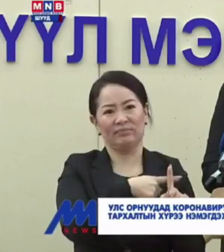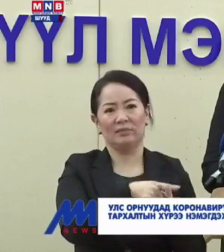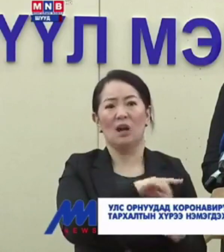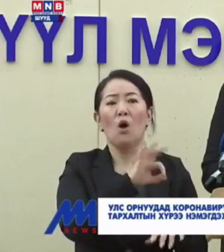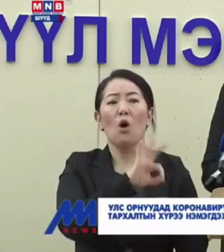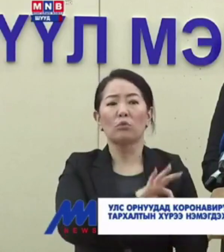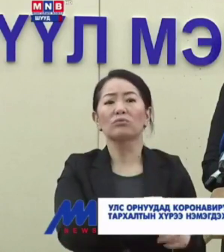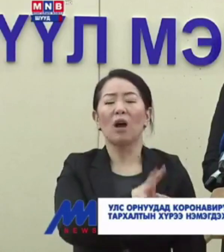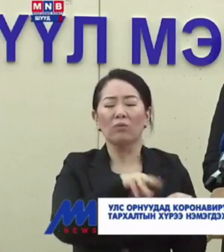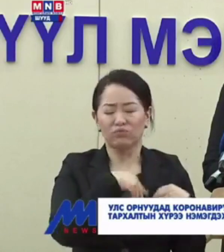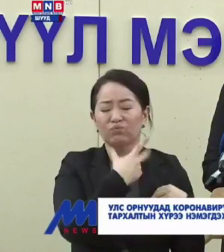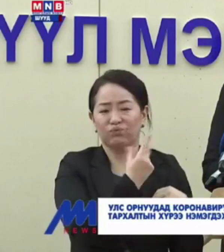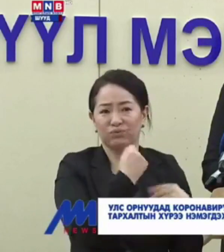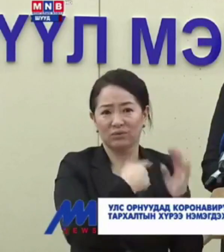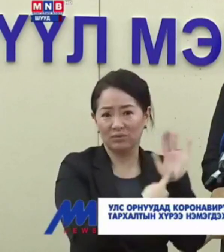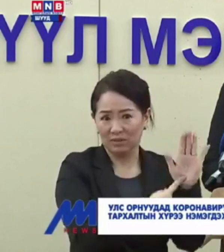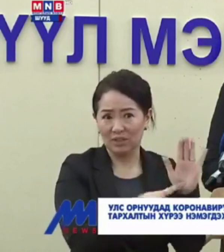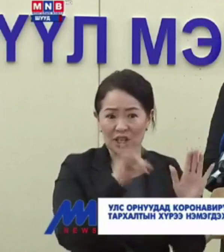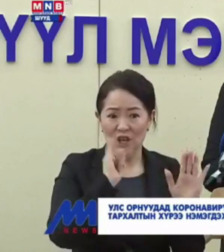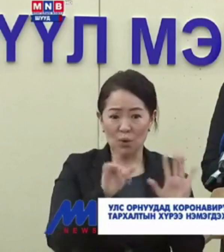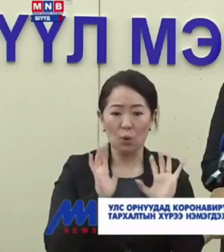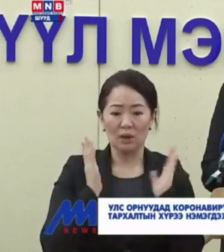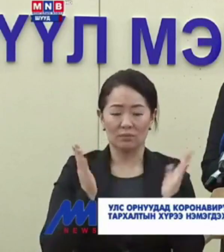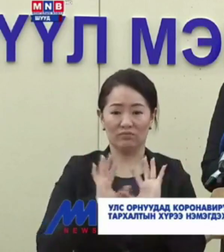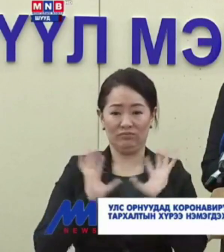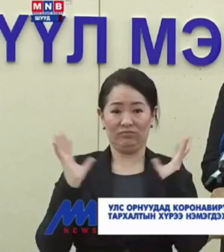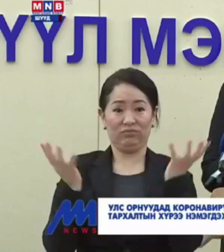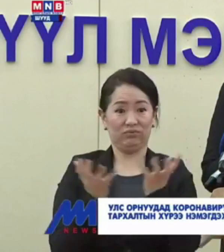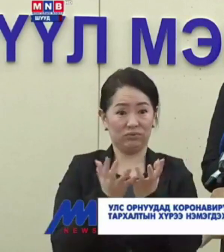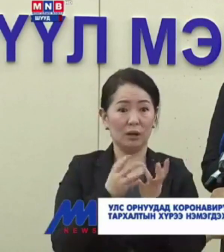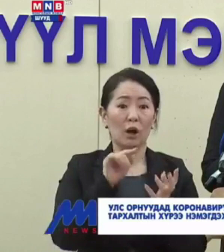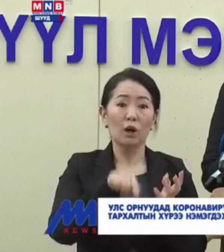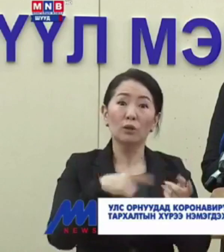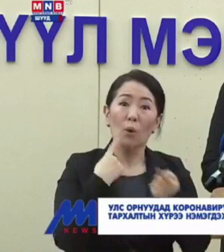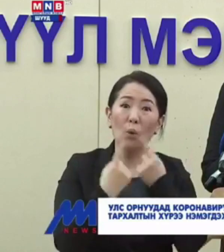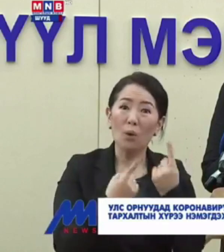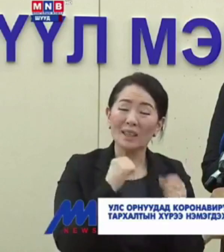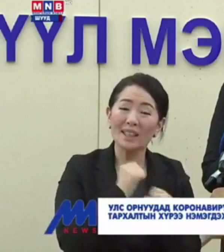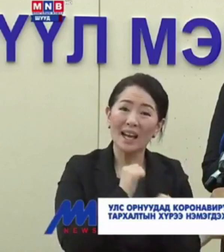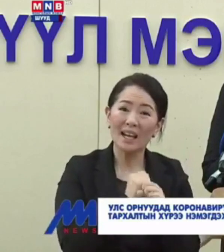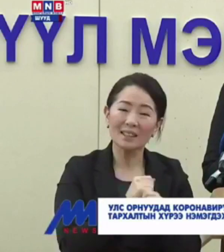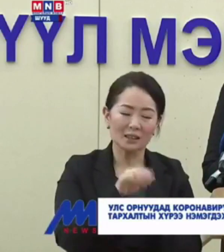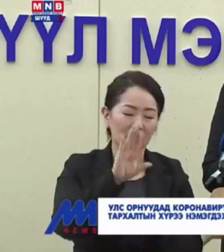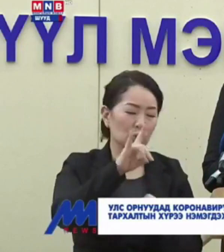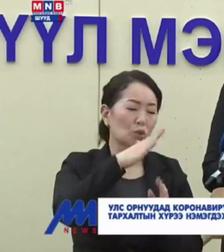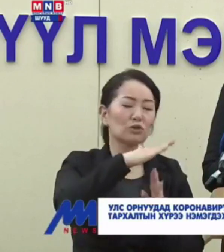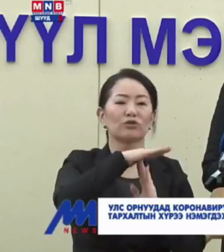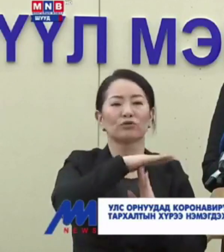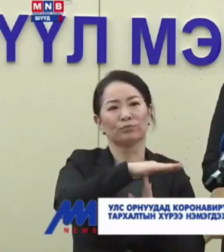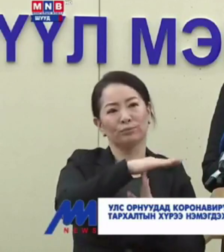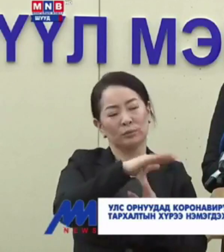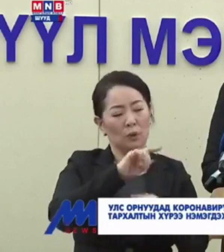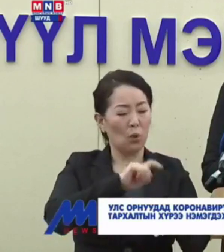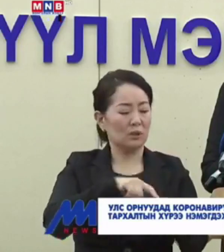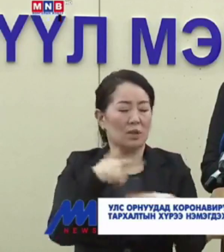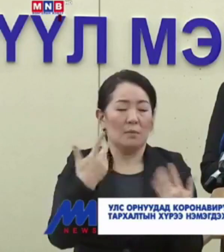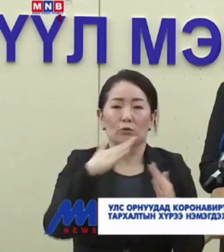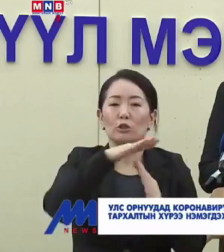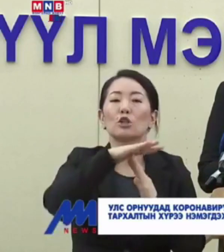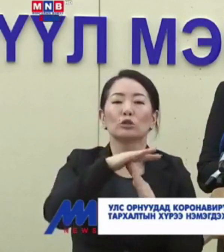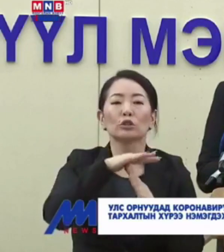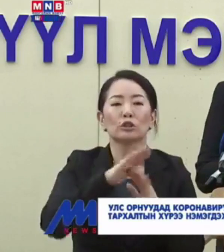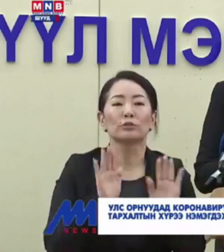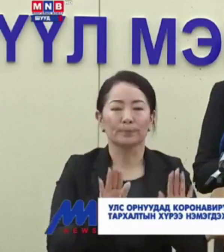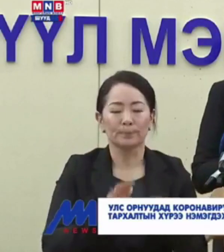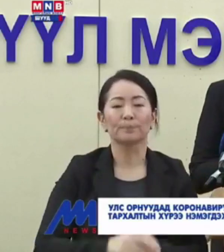байгаа учраас тус улсын парламентийн спикерийн зүгээс одоо хурлааны үйл ажиллагааг бол тодорхой хугацаагаар завсарласан ийм